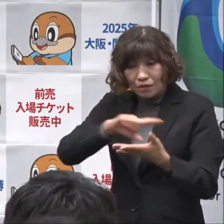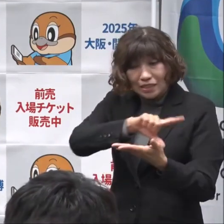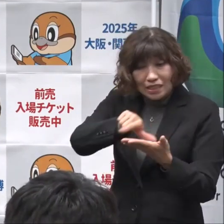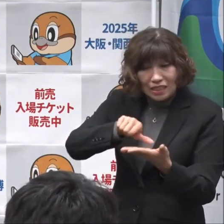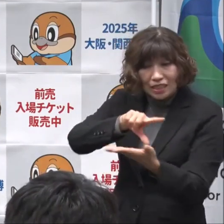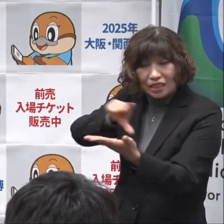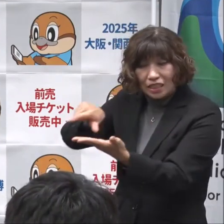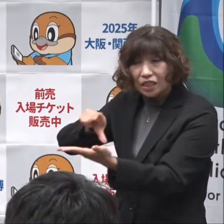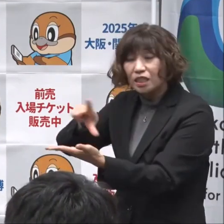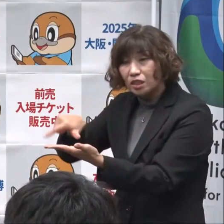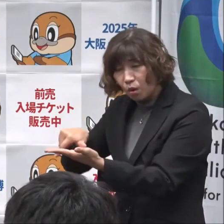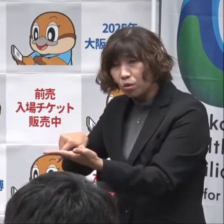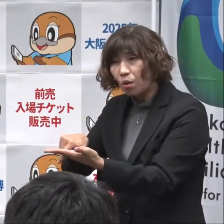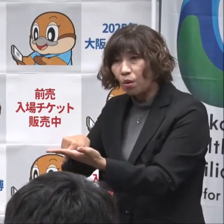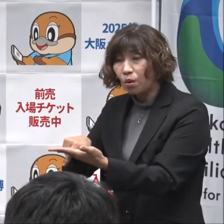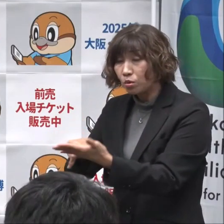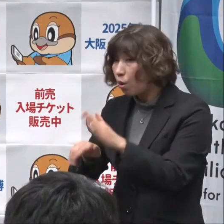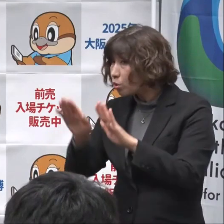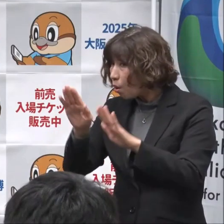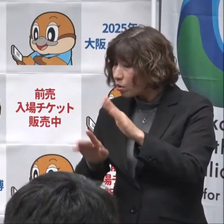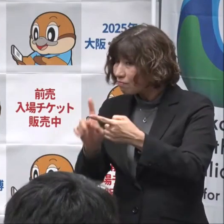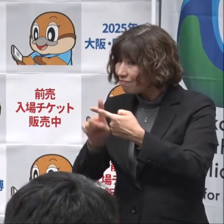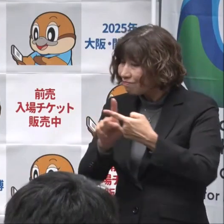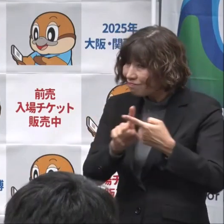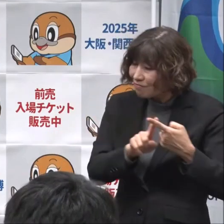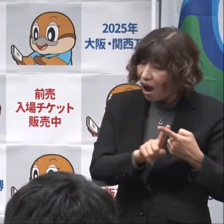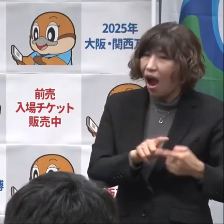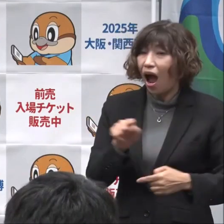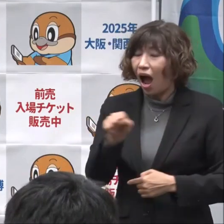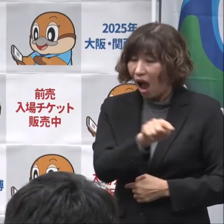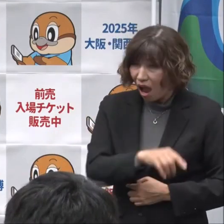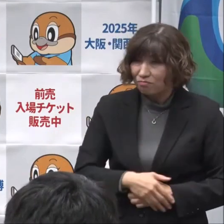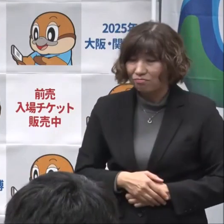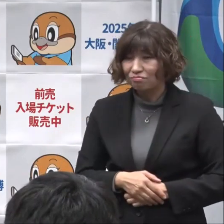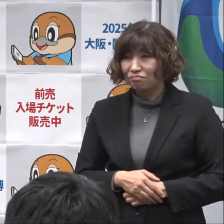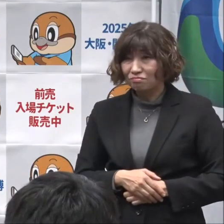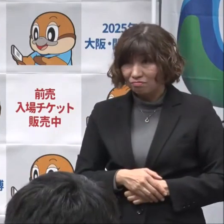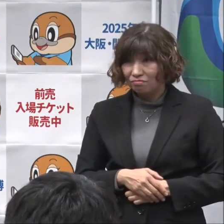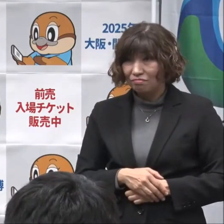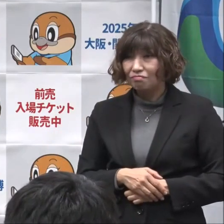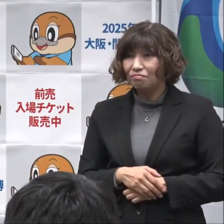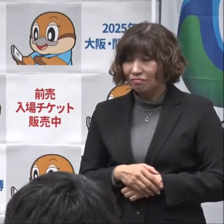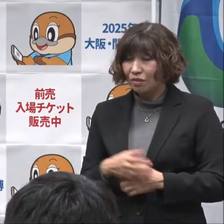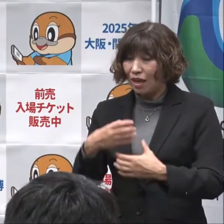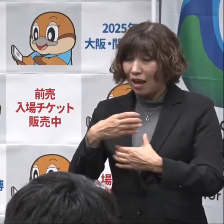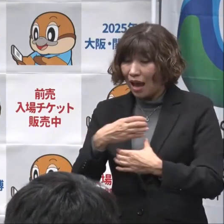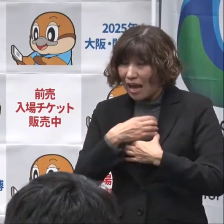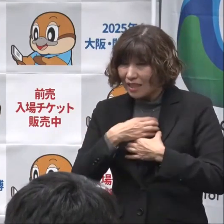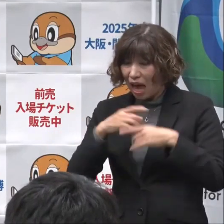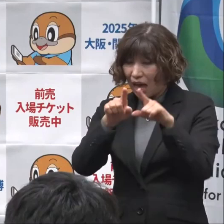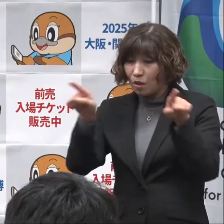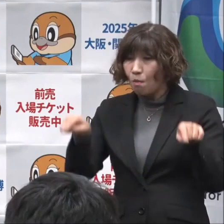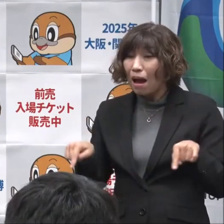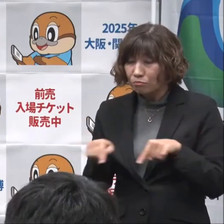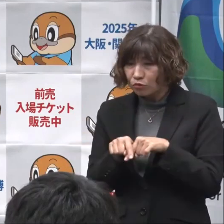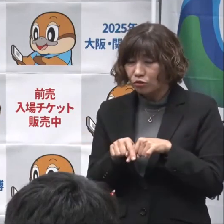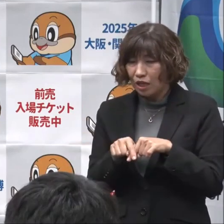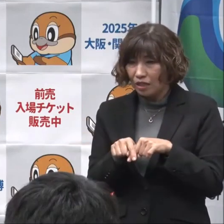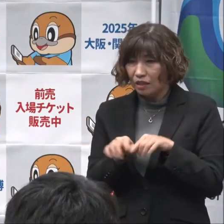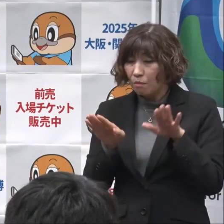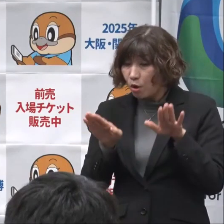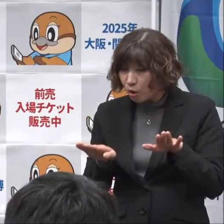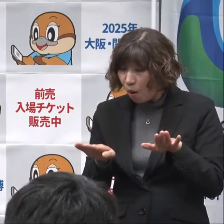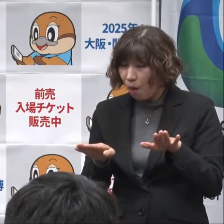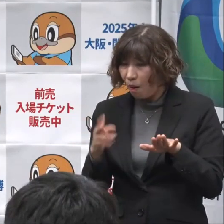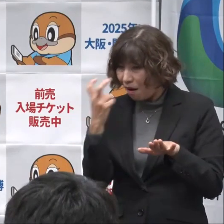所市役所にありますので、あるいはネットでも見れますから、ぜひそれを今日この1日は確認してもらって、そしてご家族